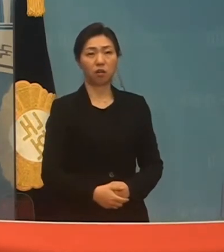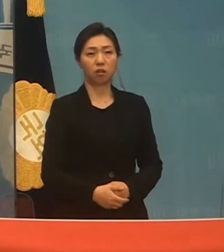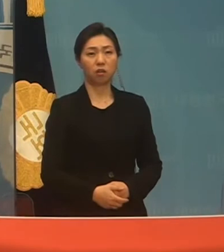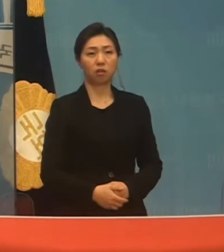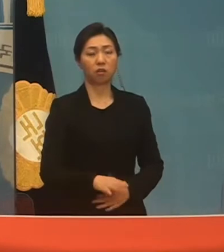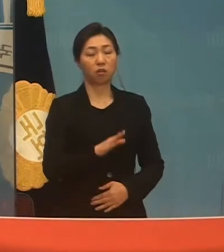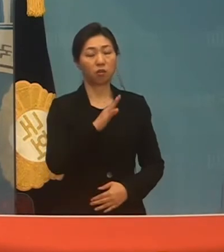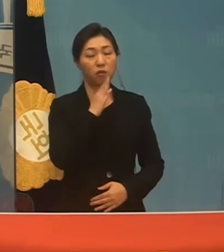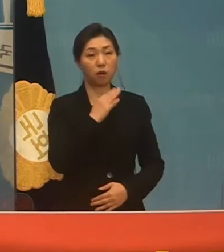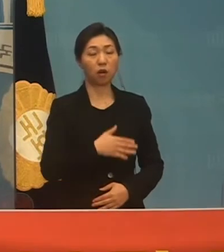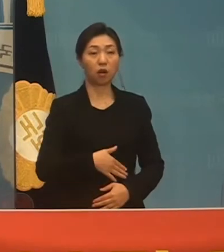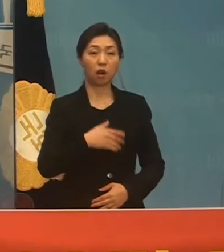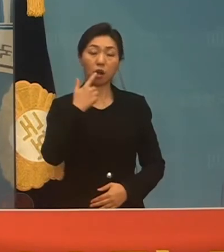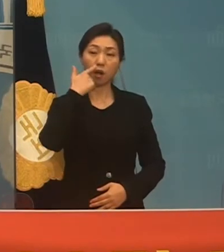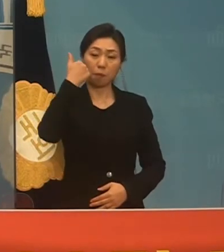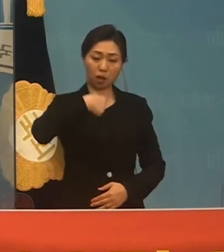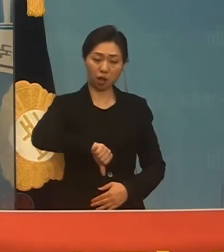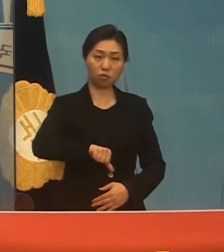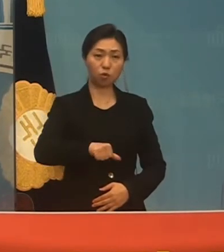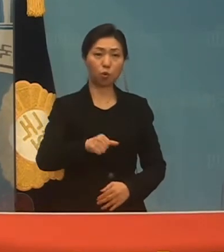해고된 부자 노동자.